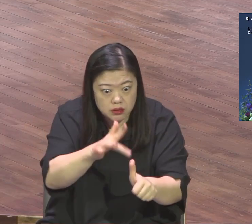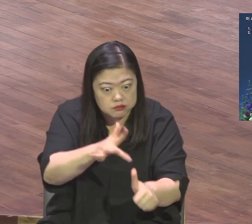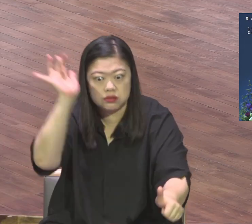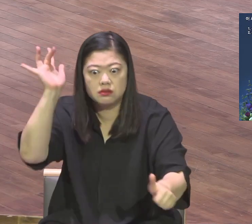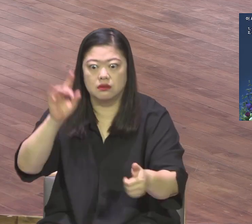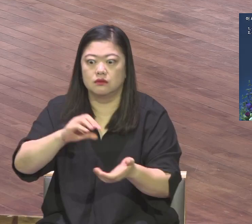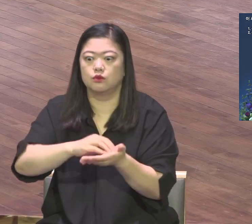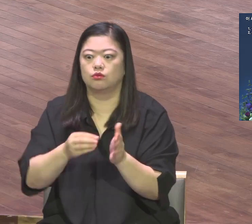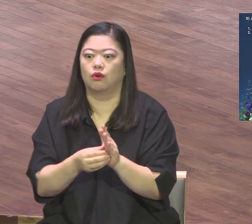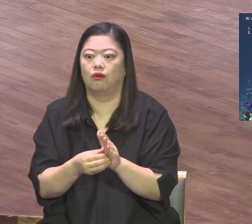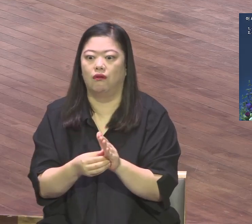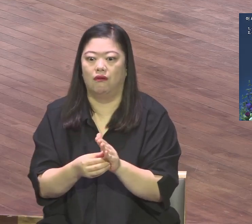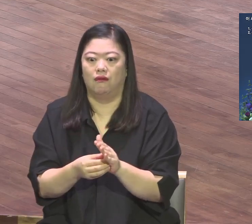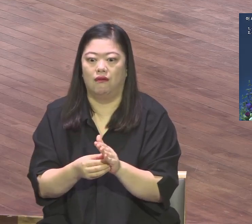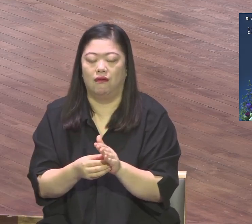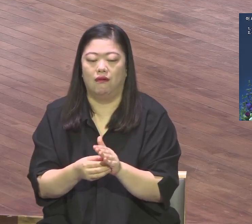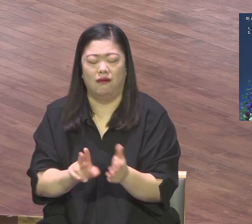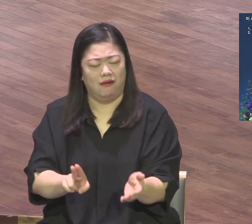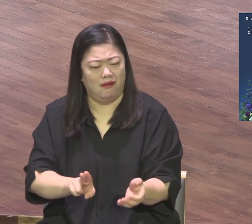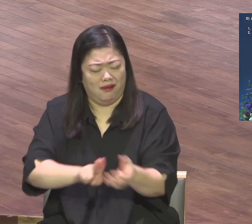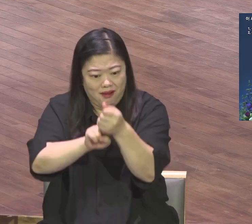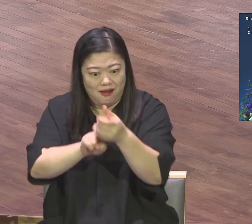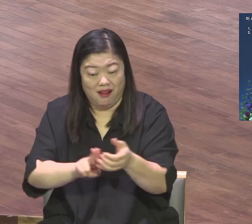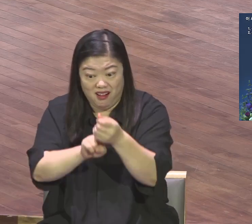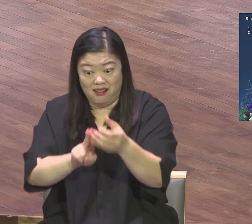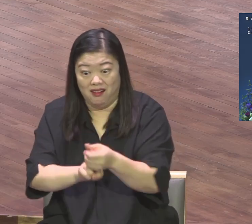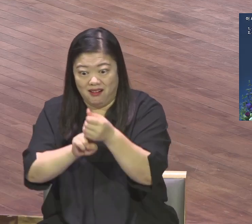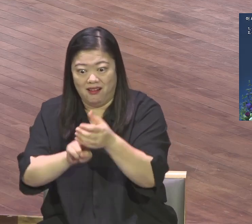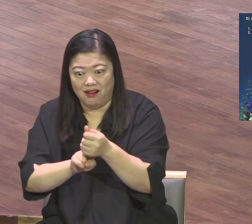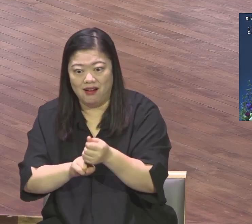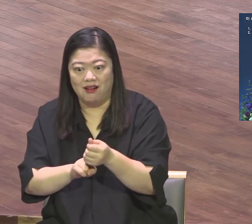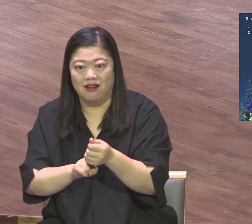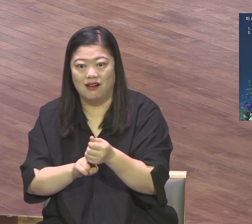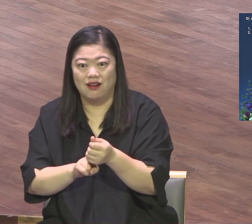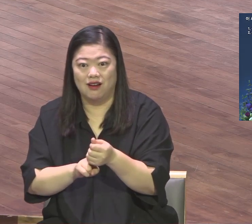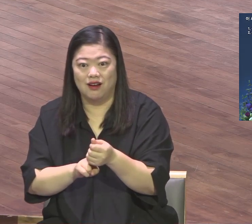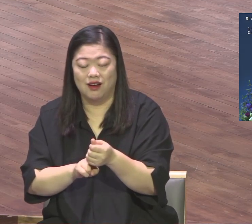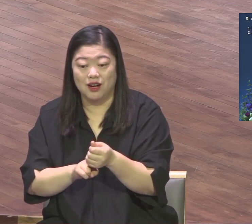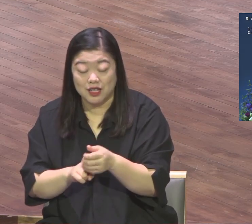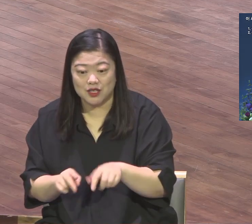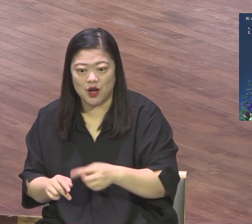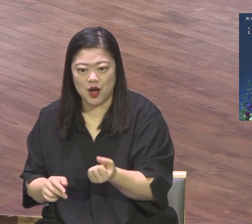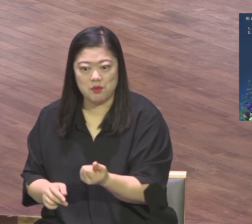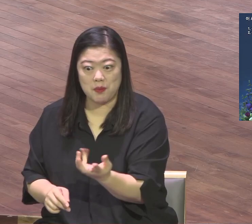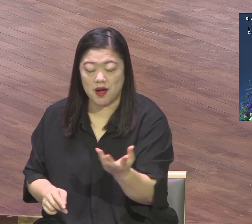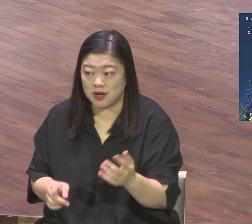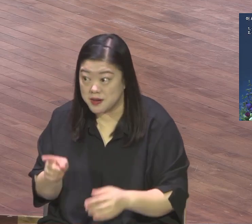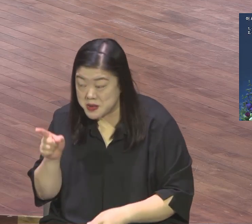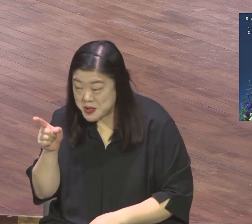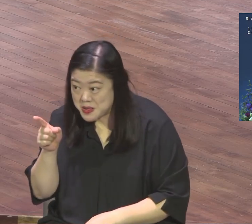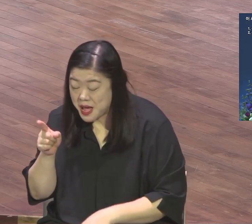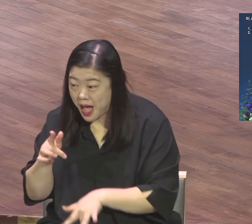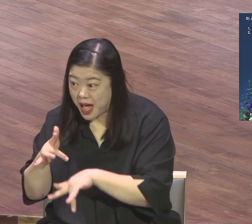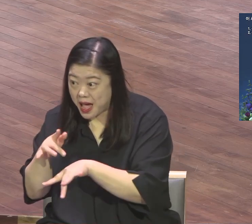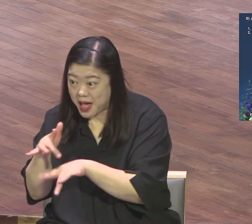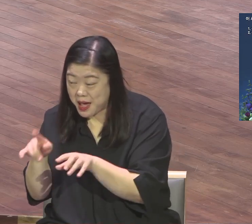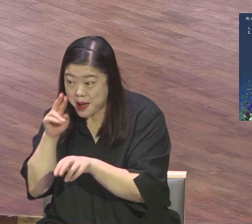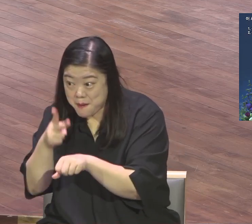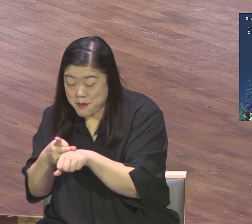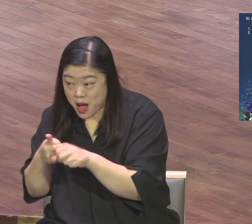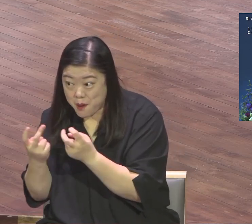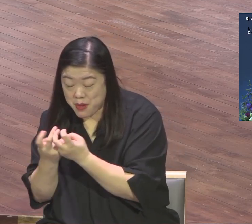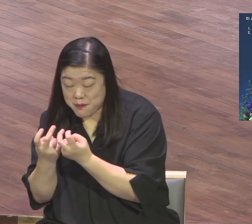스게와의 일곱 아들이 바울이 전하는 예수 이름을 빙자해가지고 귀신을 쫓아내려고 이렇게 시도를 했습니다.